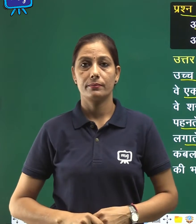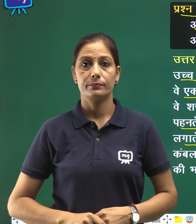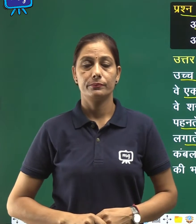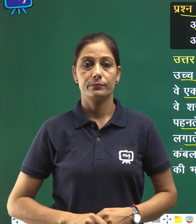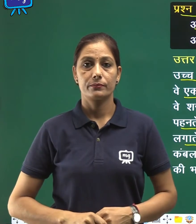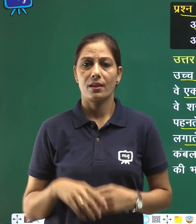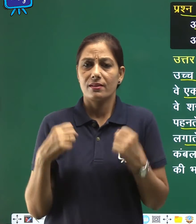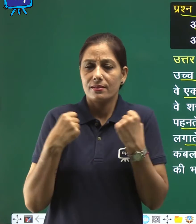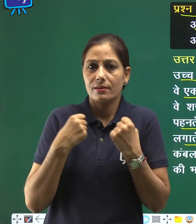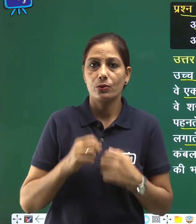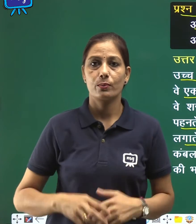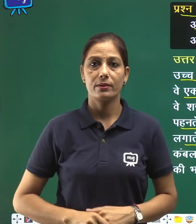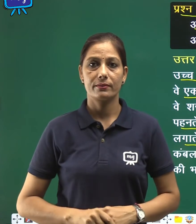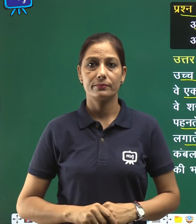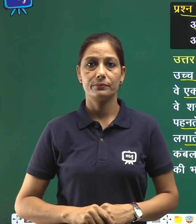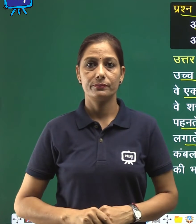सर्दियों में